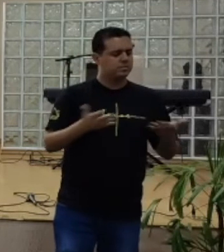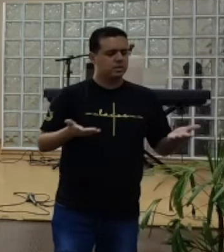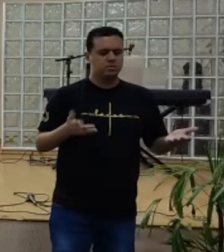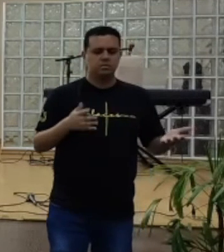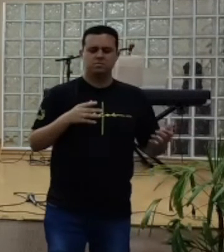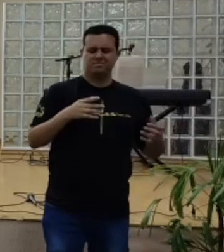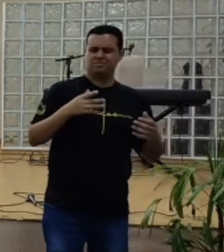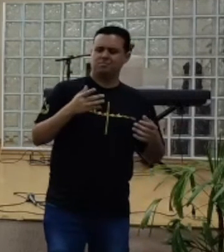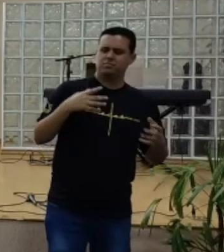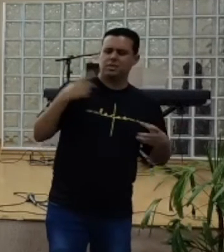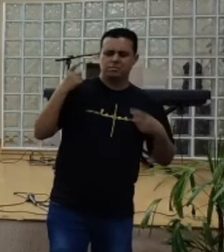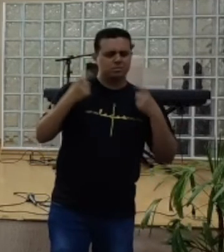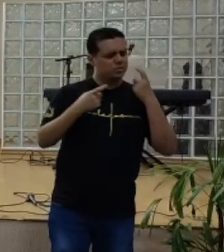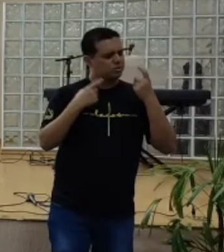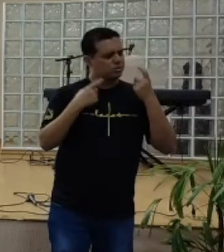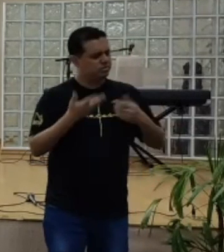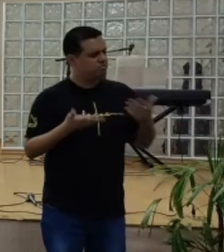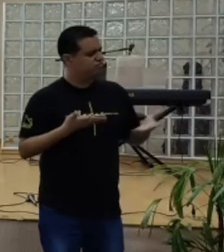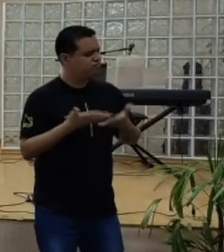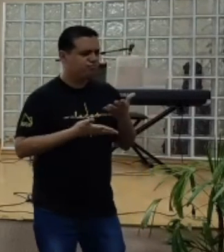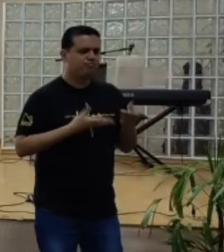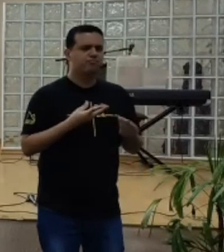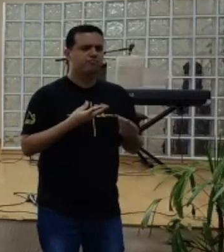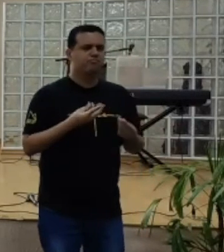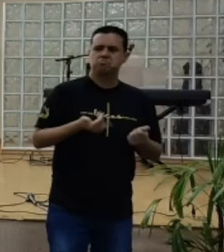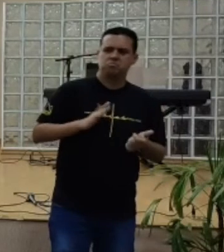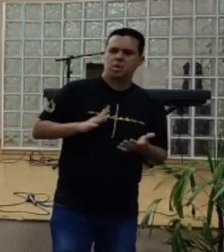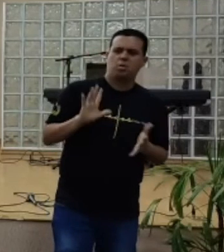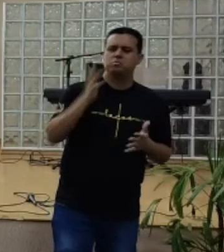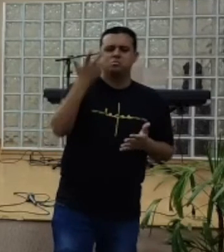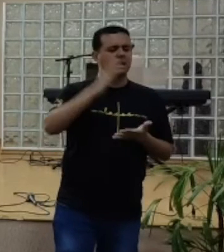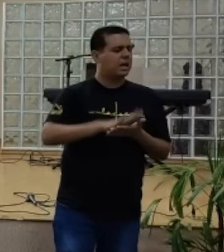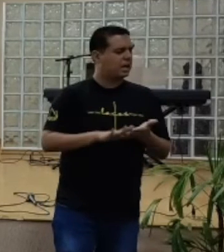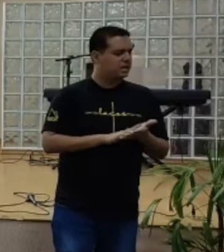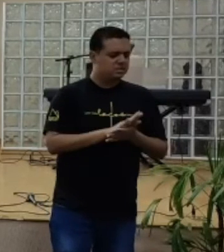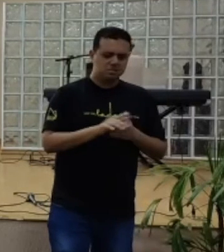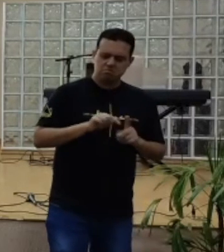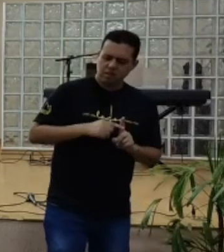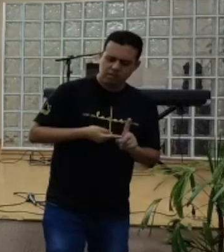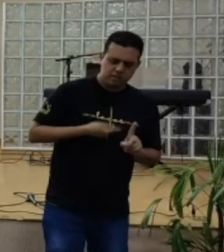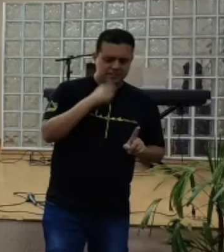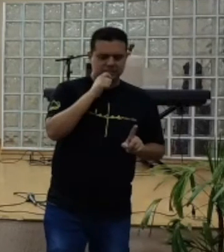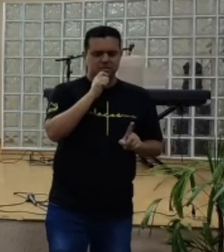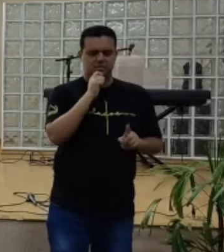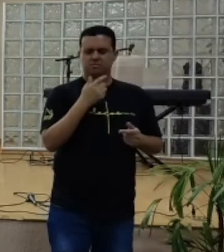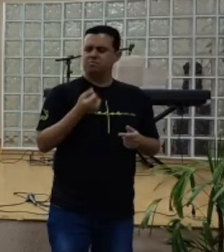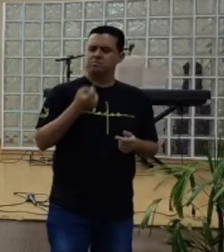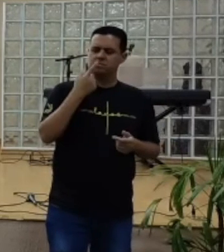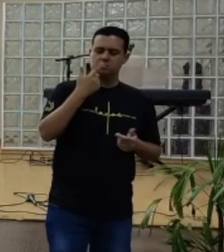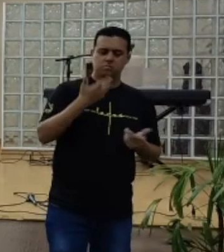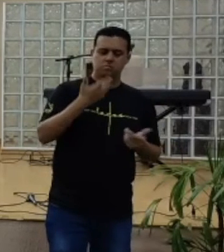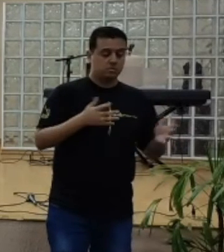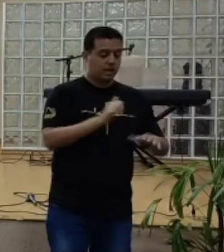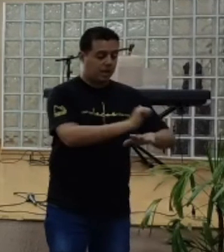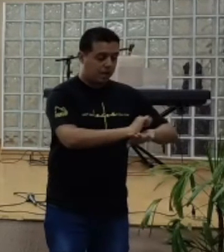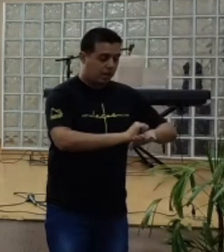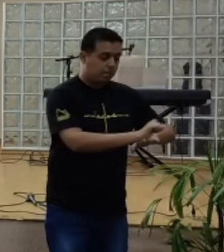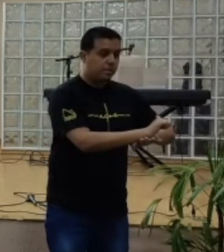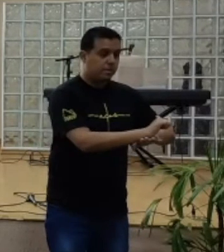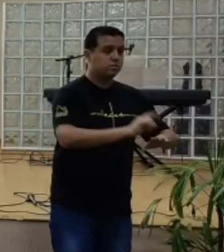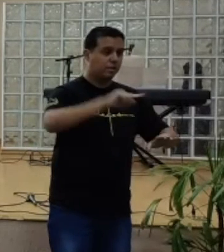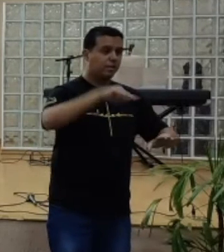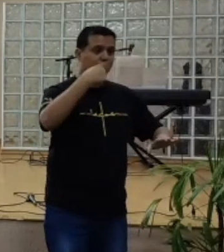porque Abraão, ele se chamava Abrão, pai de muitos e depois pai de muitas nações, né?